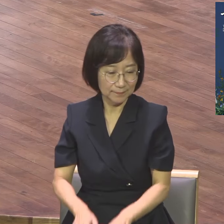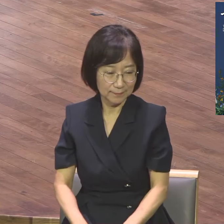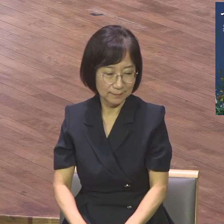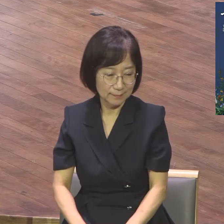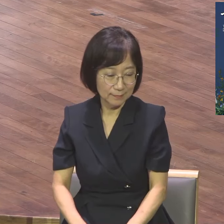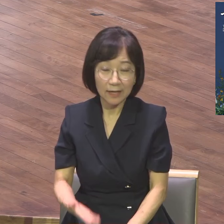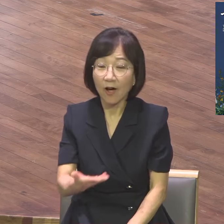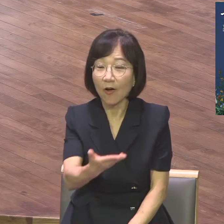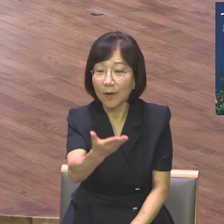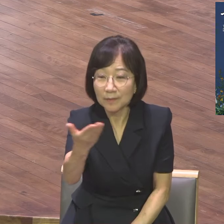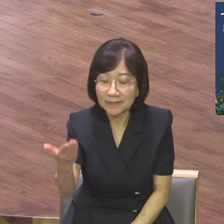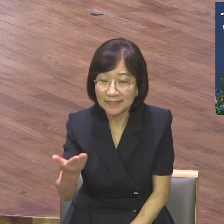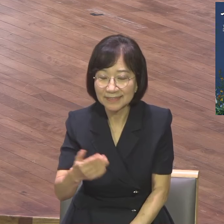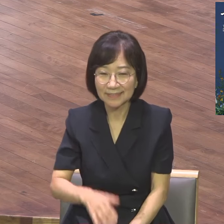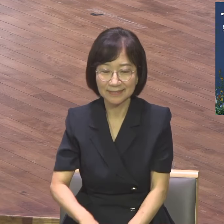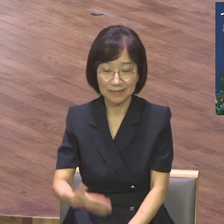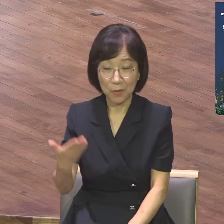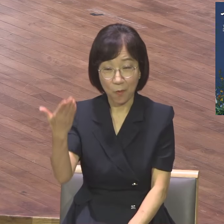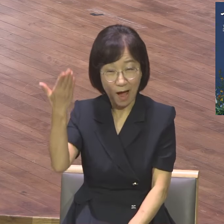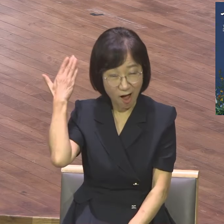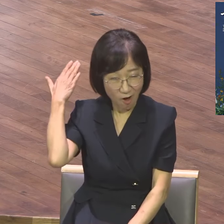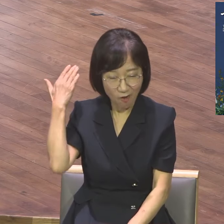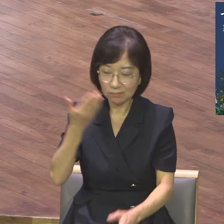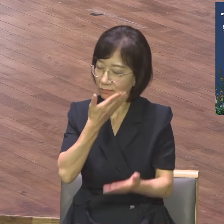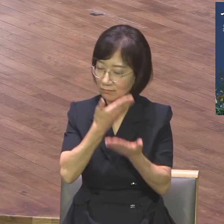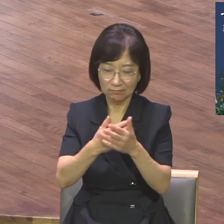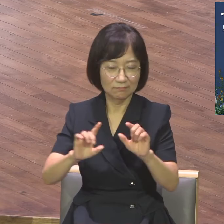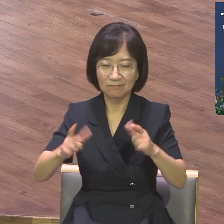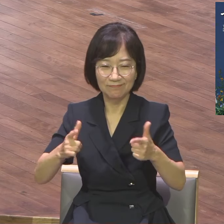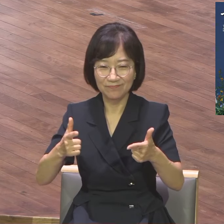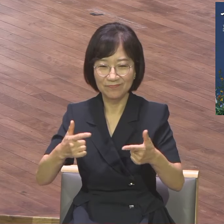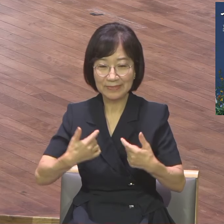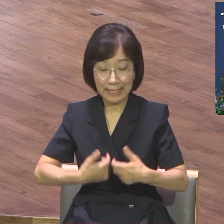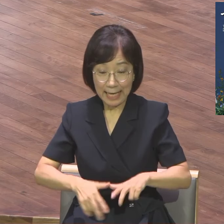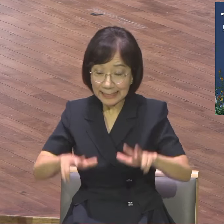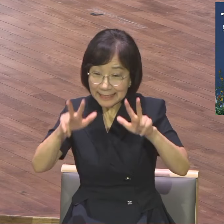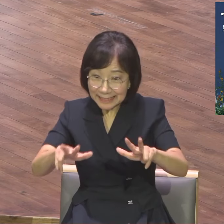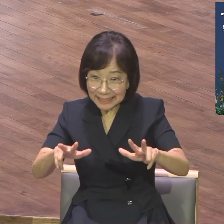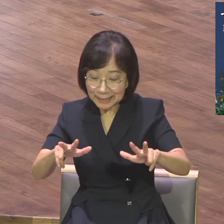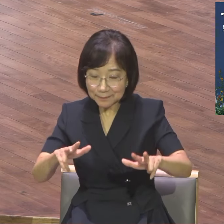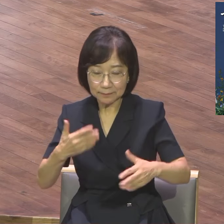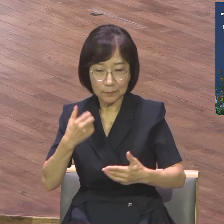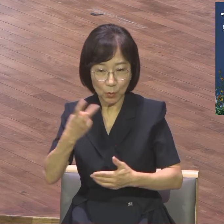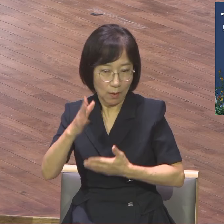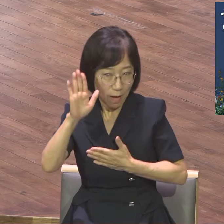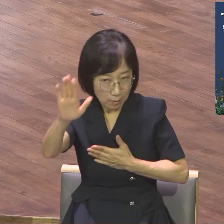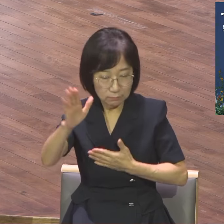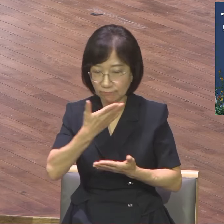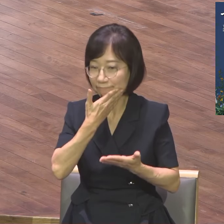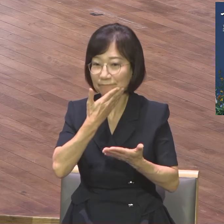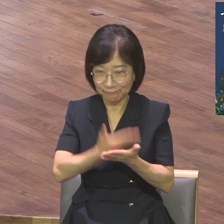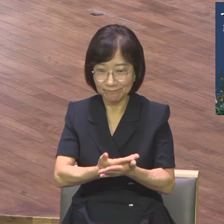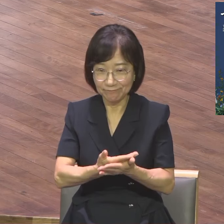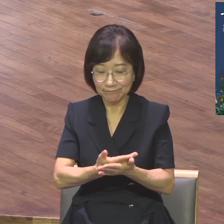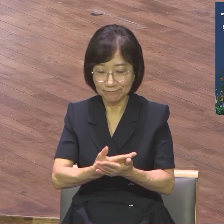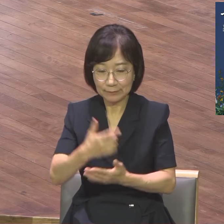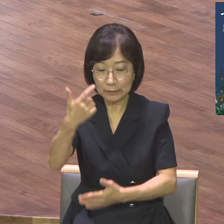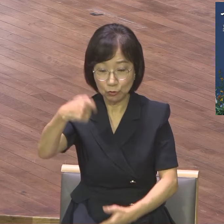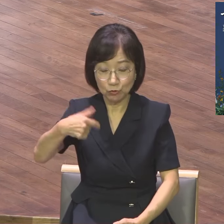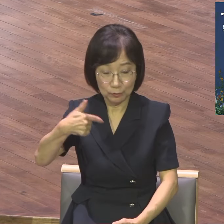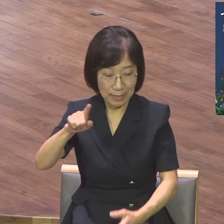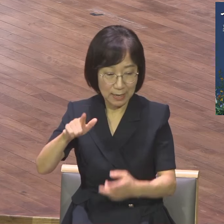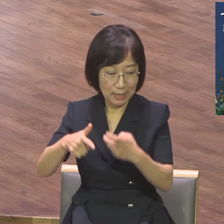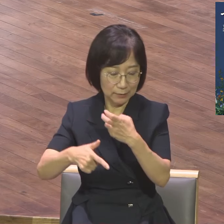성도 여러분, 과거의 모습이 중요한 것이 아니에요. 지금 앞으로가 중요합니다. 누가 보면